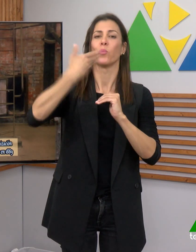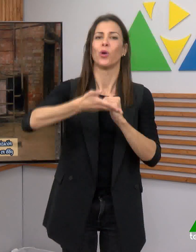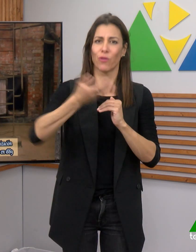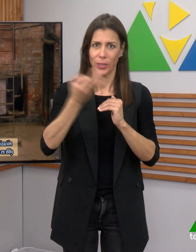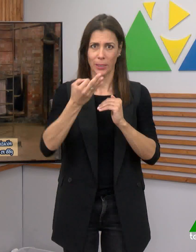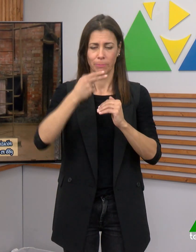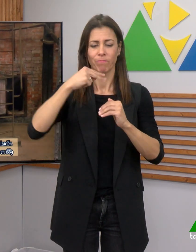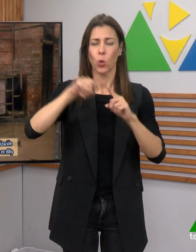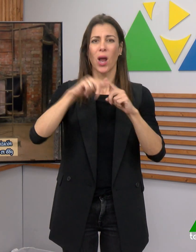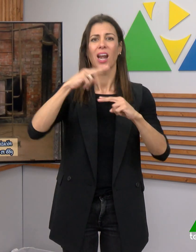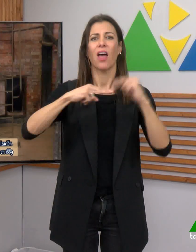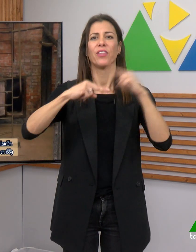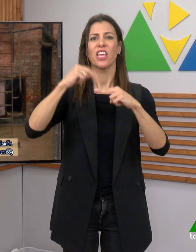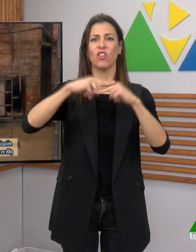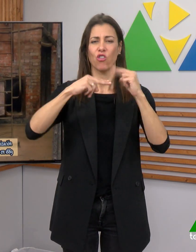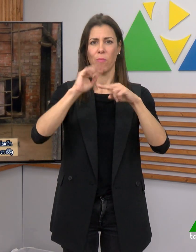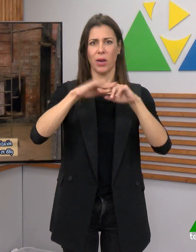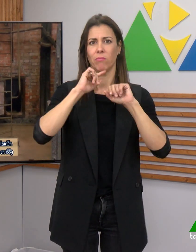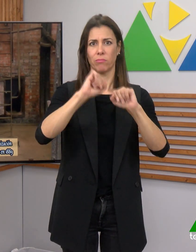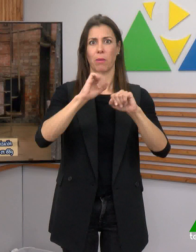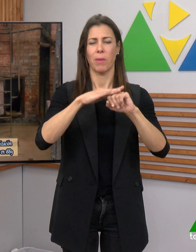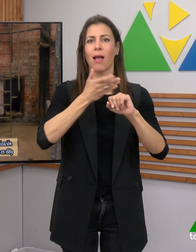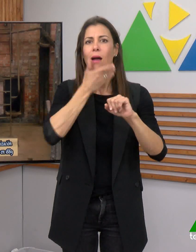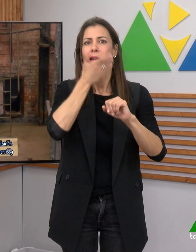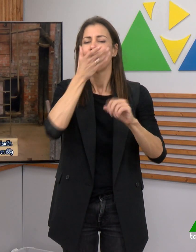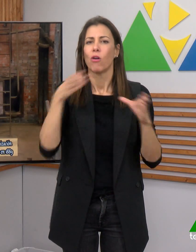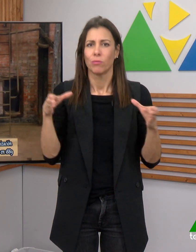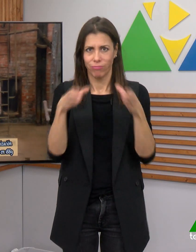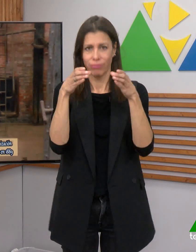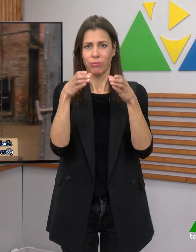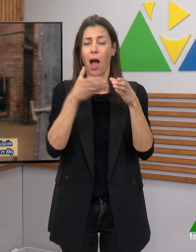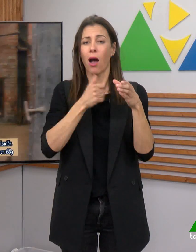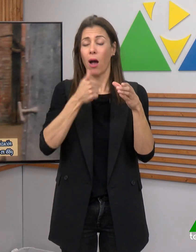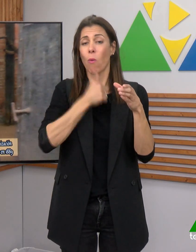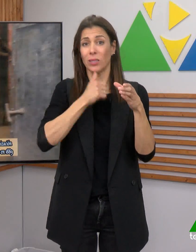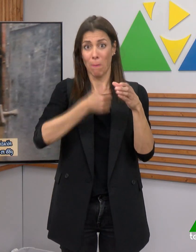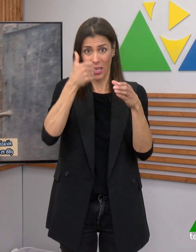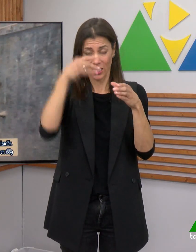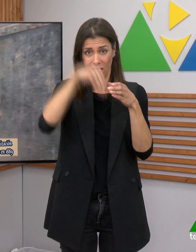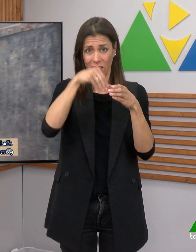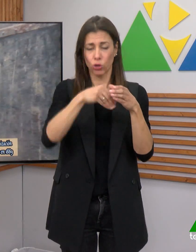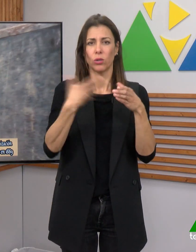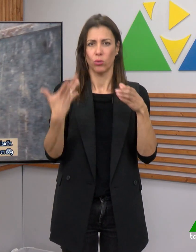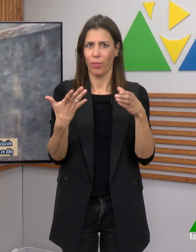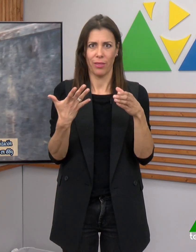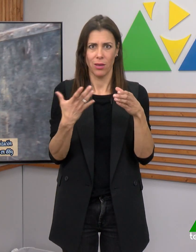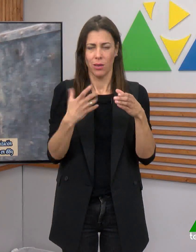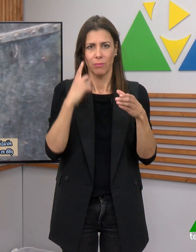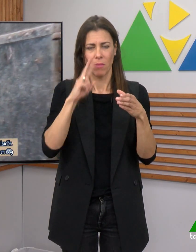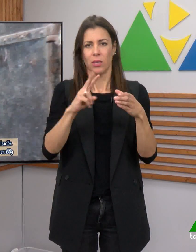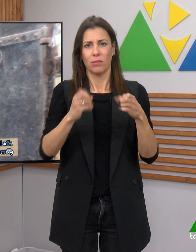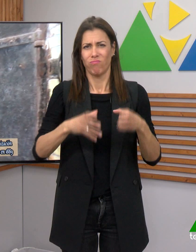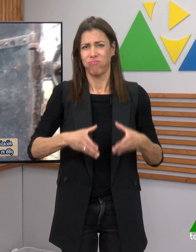exteriormente por ladrillo refractario, claro, como es el que para almacenar tenemos más el aquí, calor, para aguantar más el calor. La verdad es que son inmensas, ¿no? Y